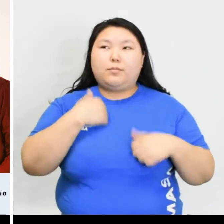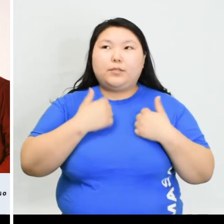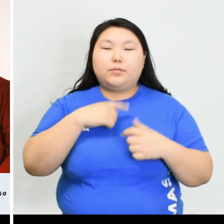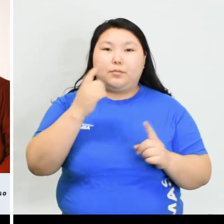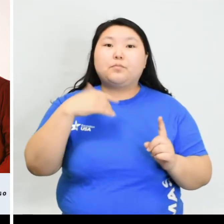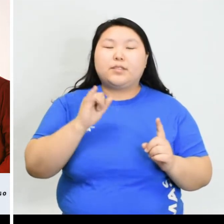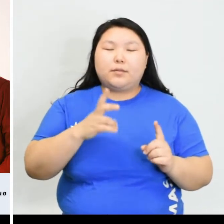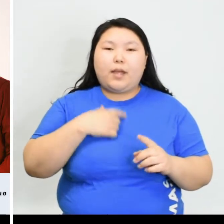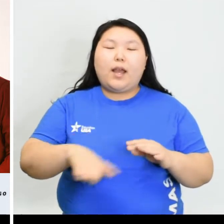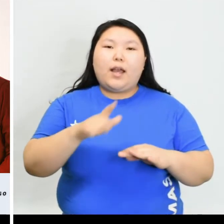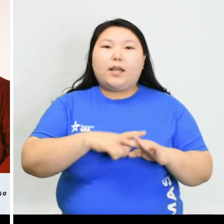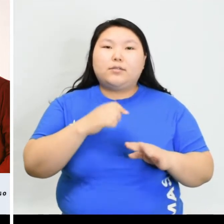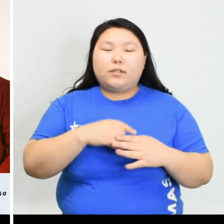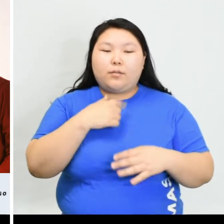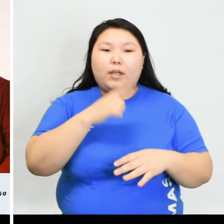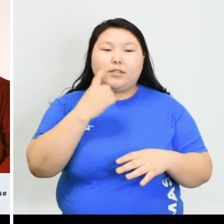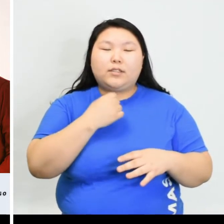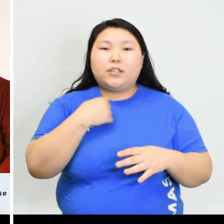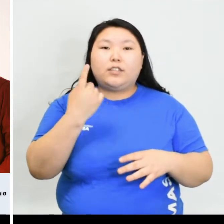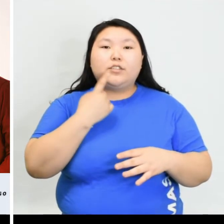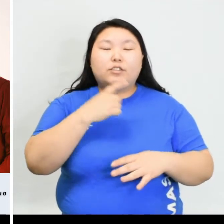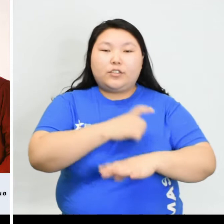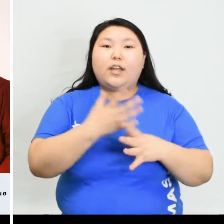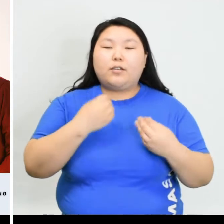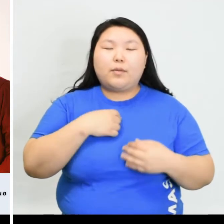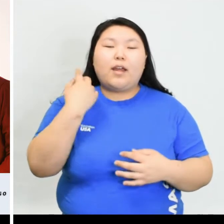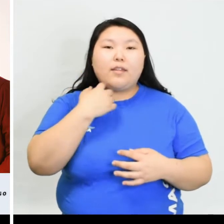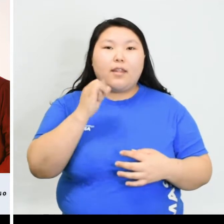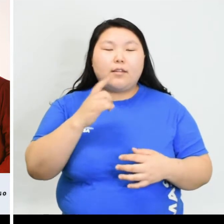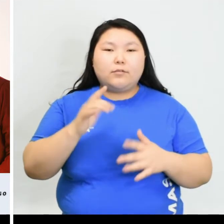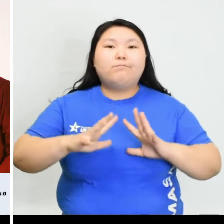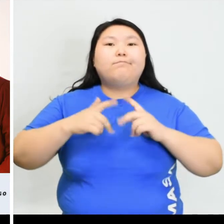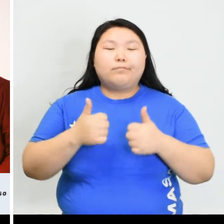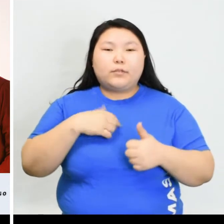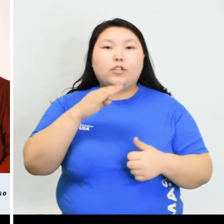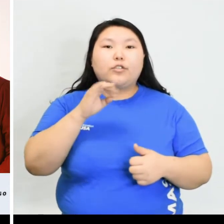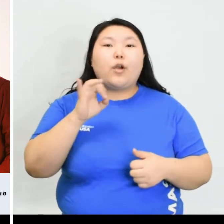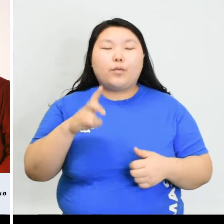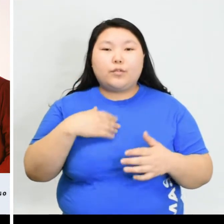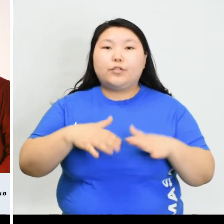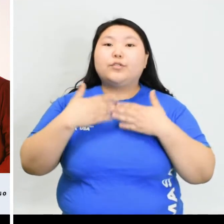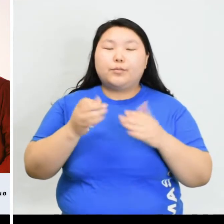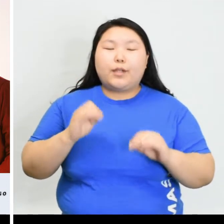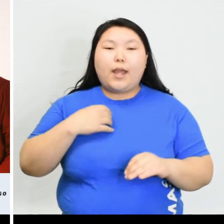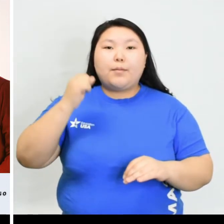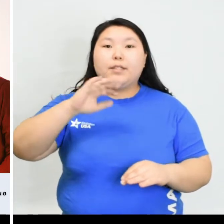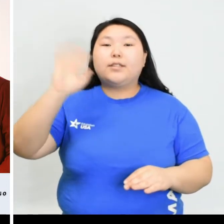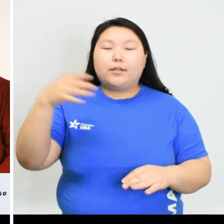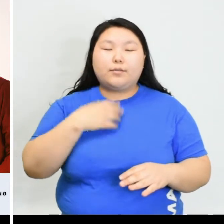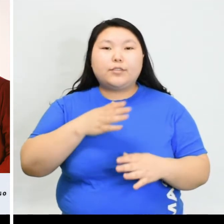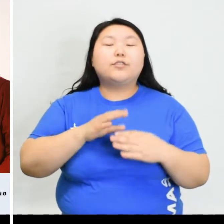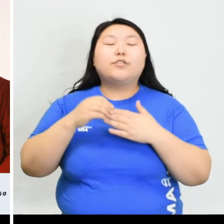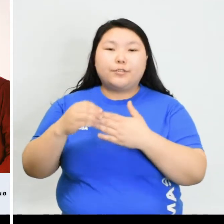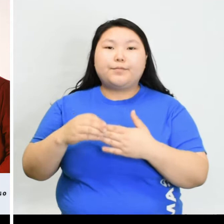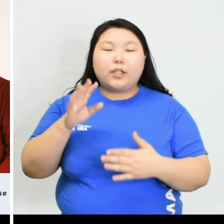нэг орос багш байсан. Тэгээд ганцаарчсан хичээл аваад тэгээд миний англи нэлээд дажиг бол TOEFL мөн өх болоод тэгэл Америк